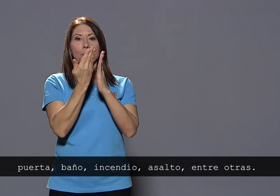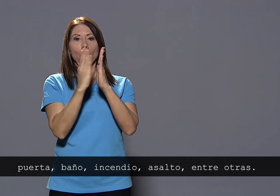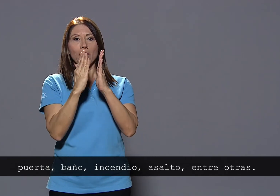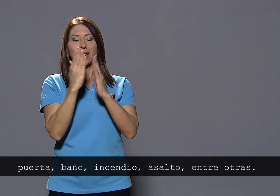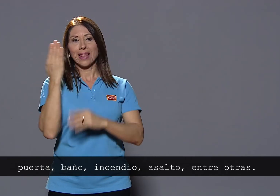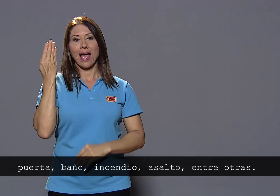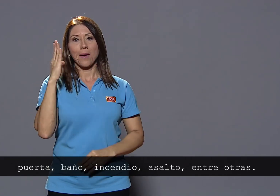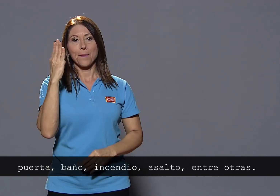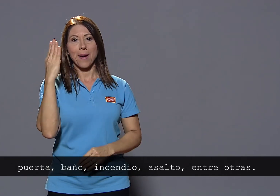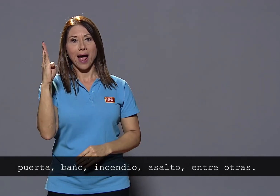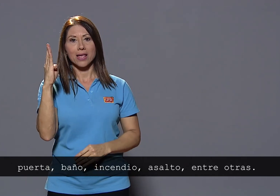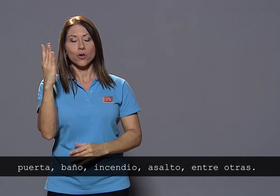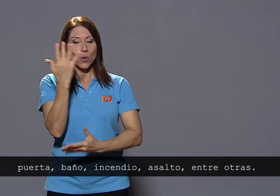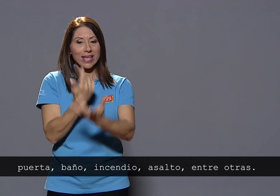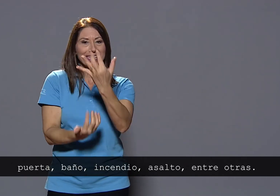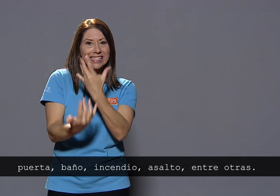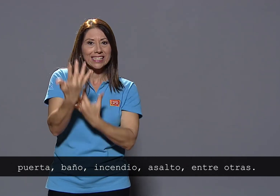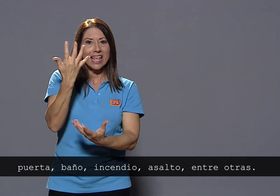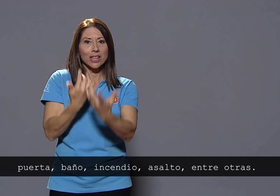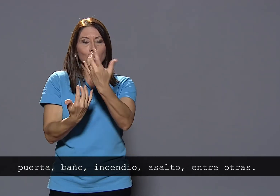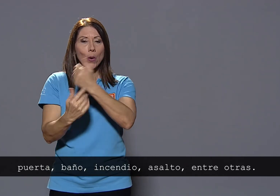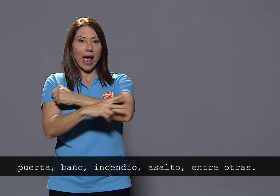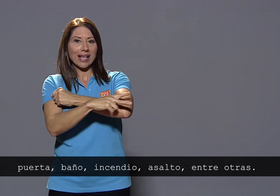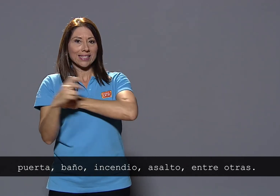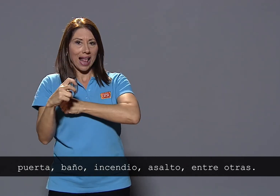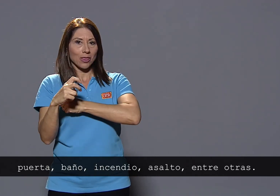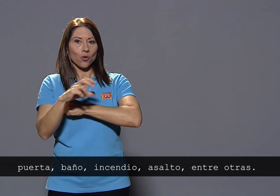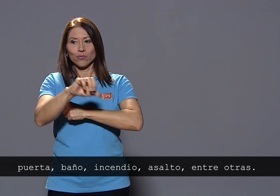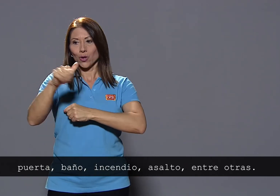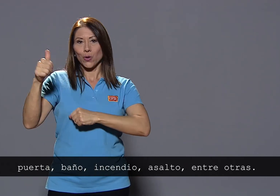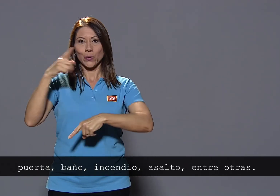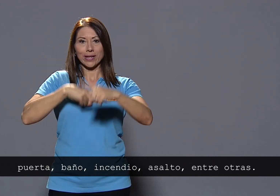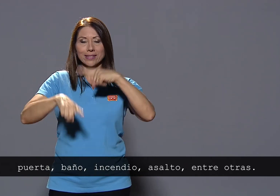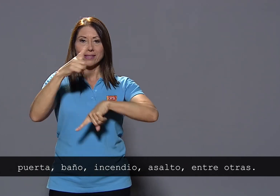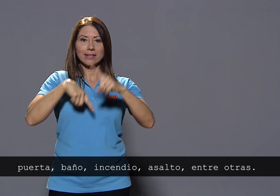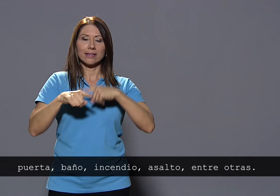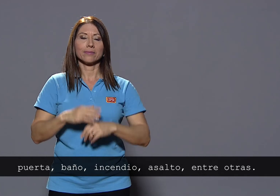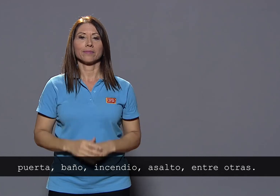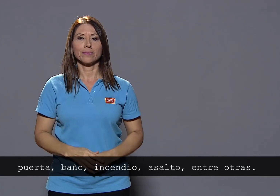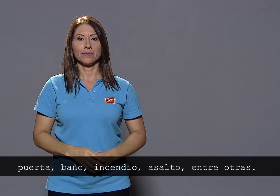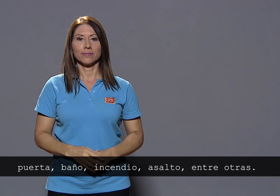puerta, baño, incendio, asalto, entre otras.